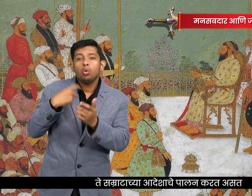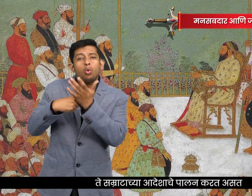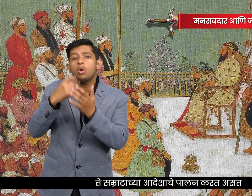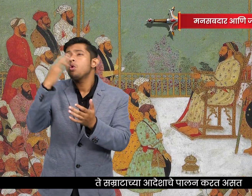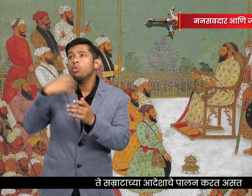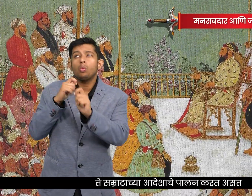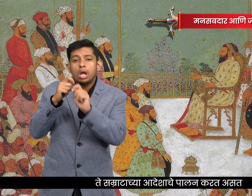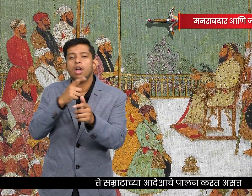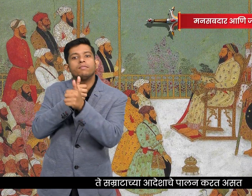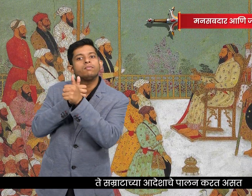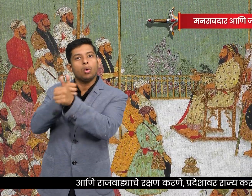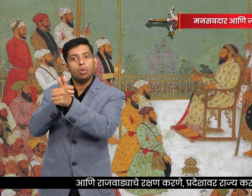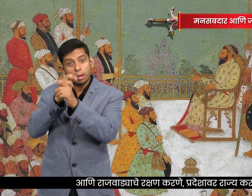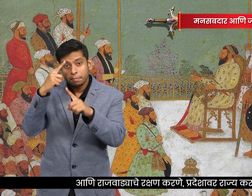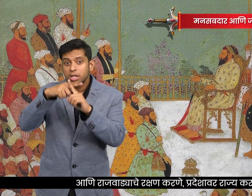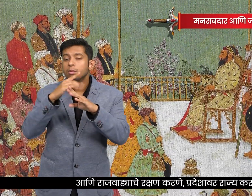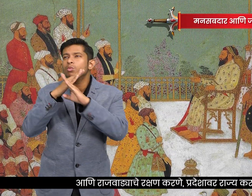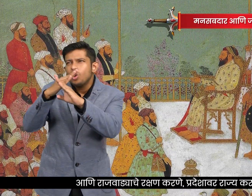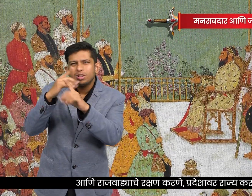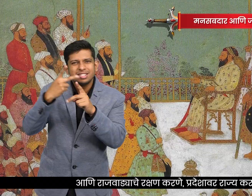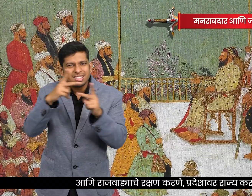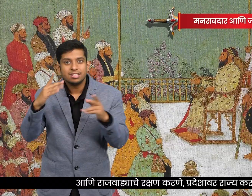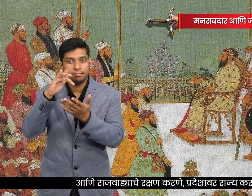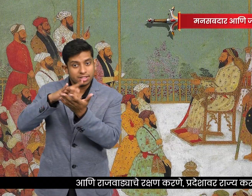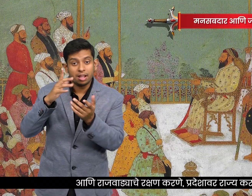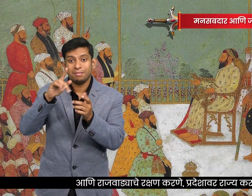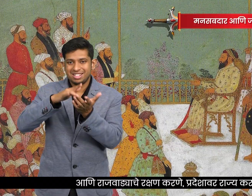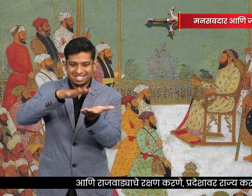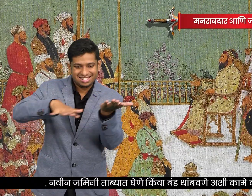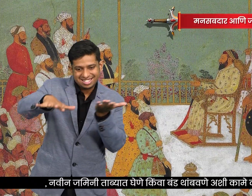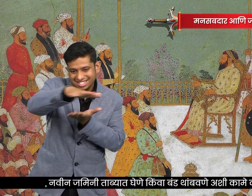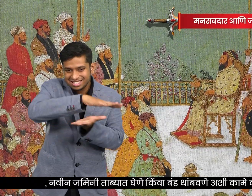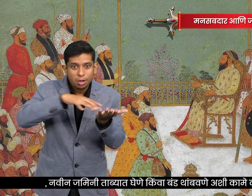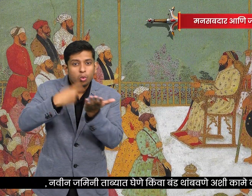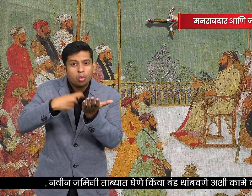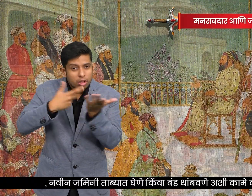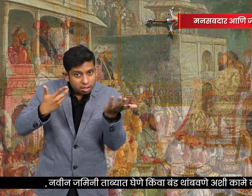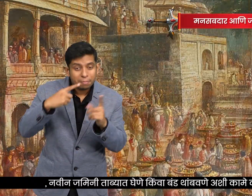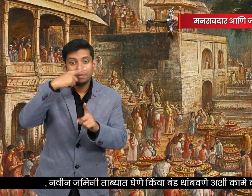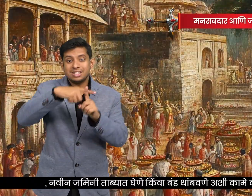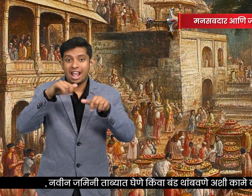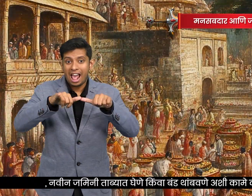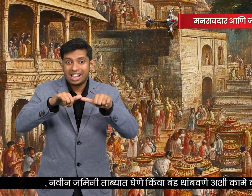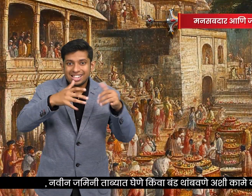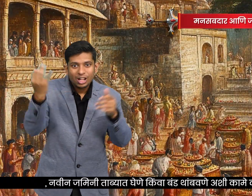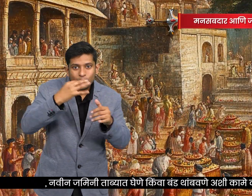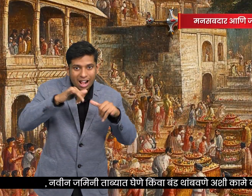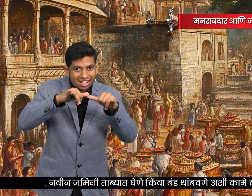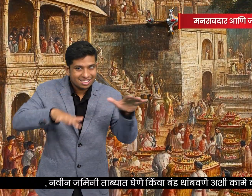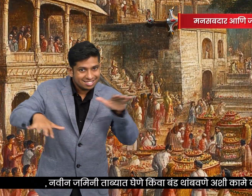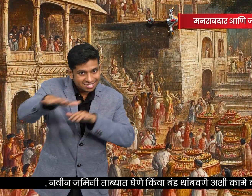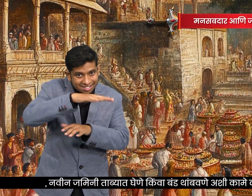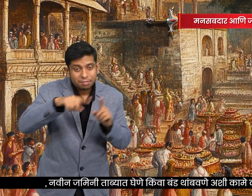आदेशाचे पालन करत असत आणि राजवाड्याचे रक्षण करणे, देशावर राज्य करणे, नवीन